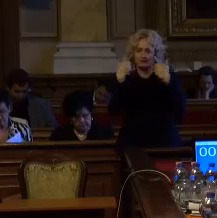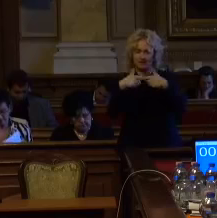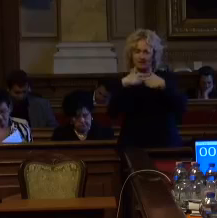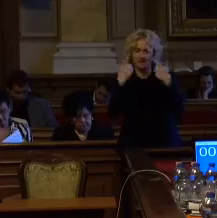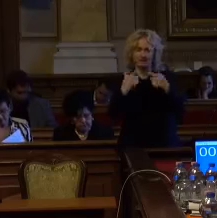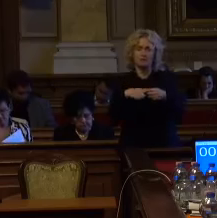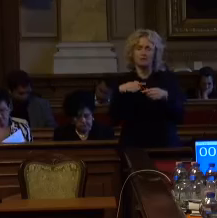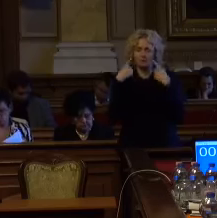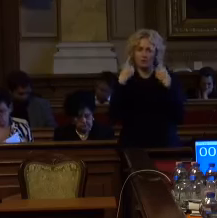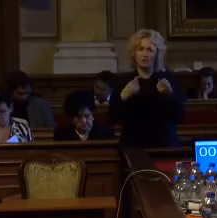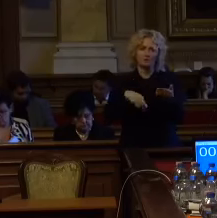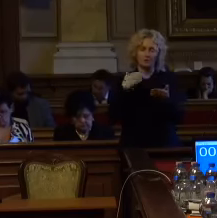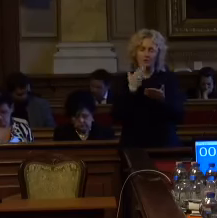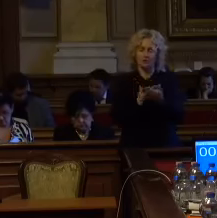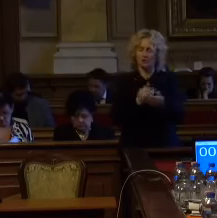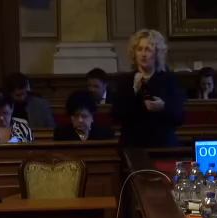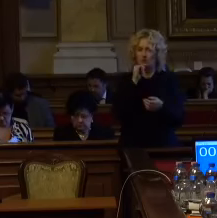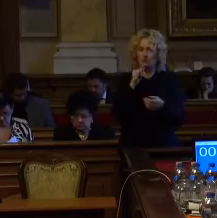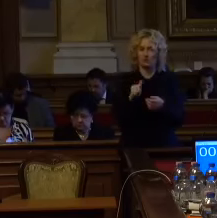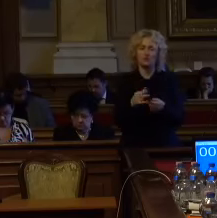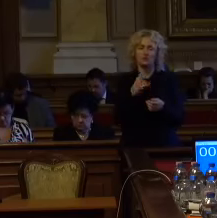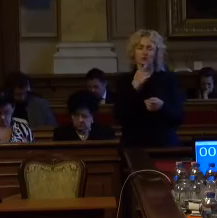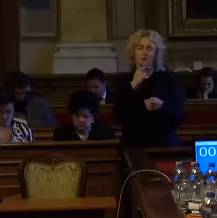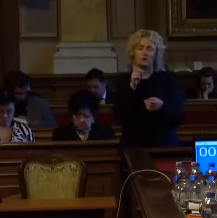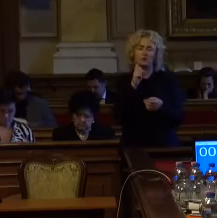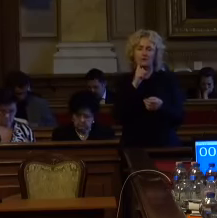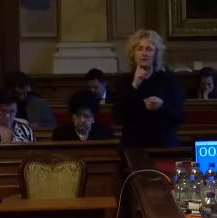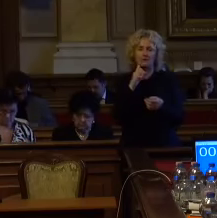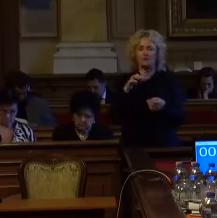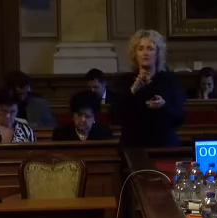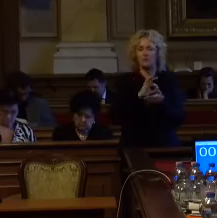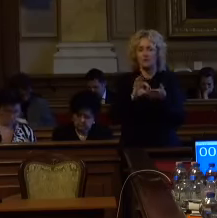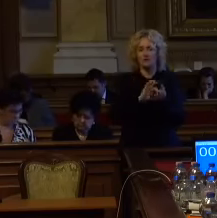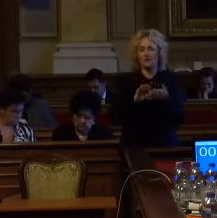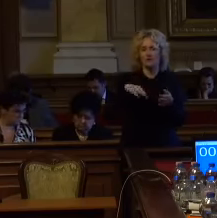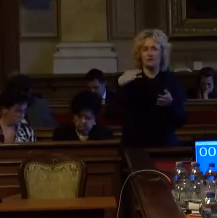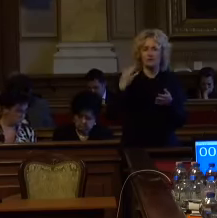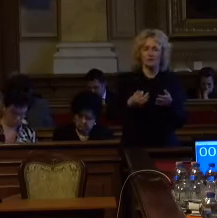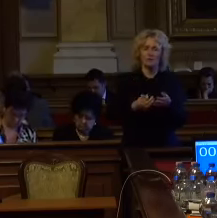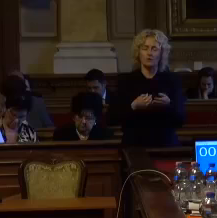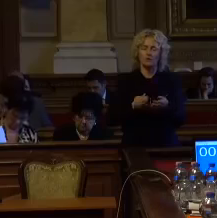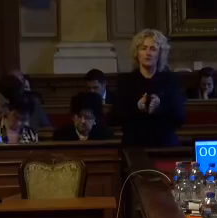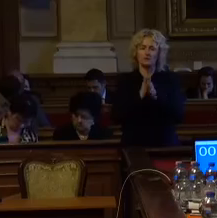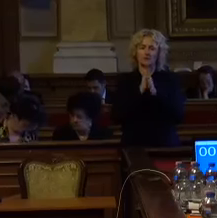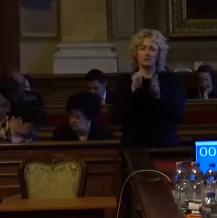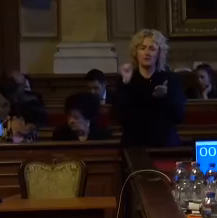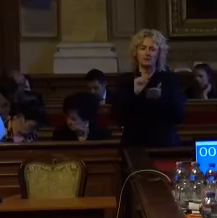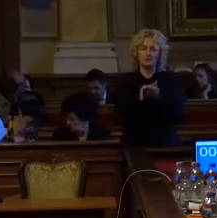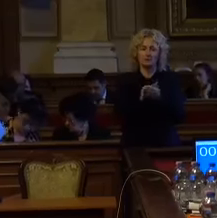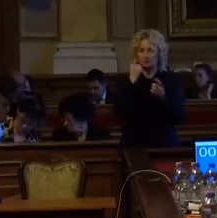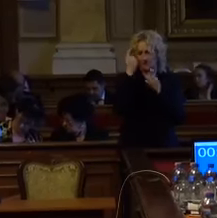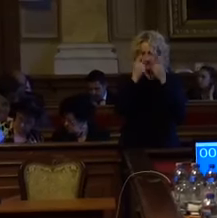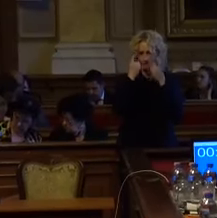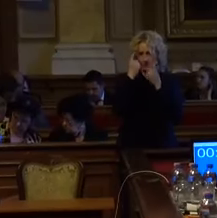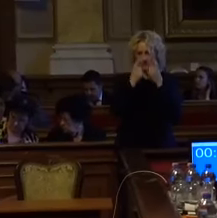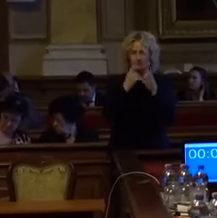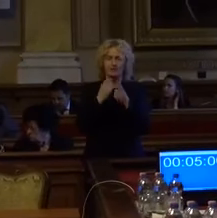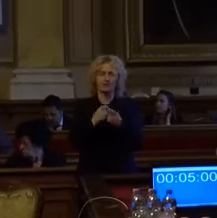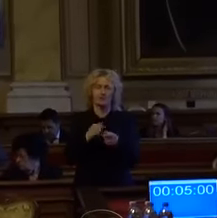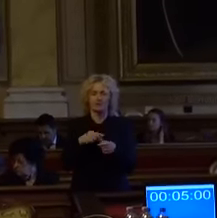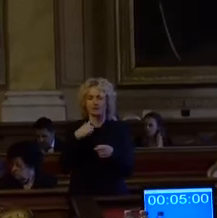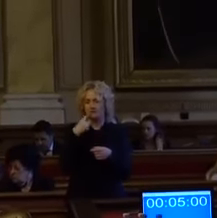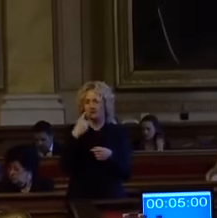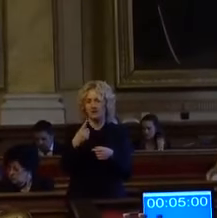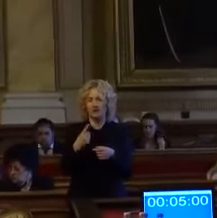javaslatunk nincs. Felkérem dr. Varga Ildikó jegyzőasszonyt, hogy ismertesse a bizottságok döntését. Tisztelt közgyűlés, a bizottságok a